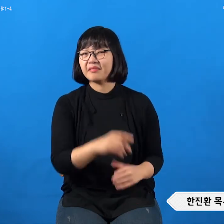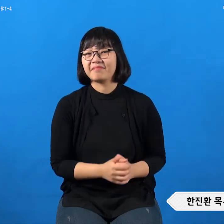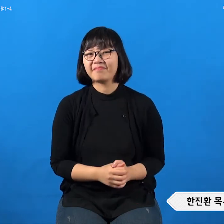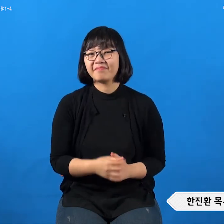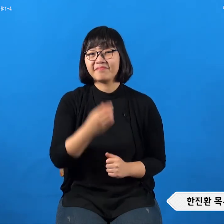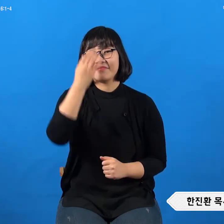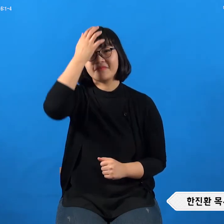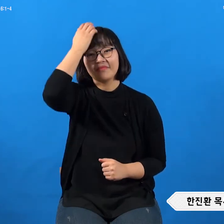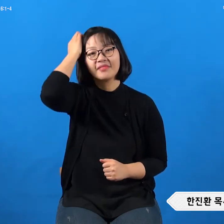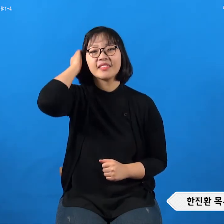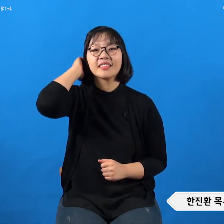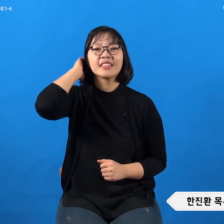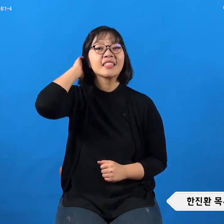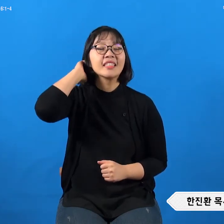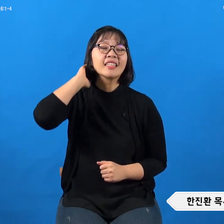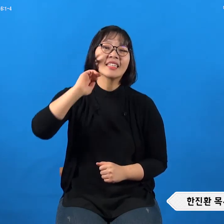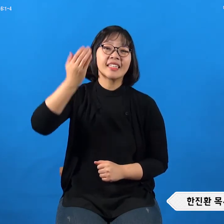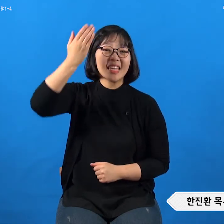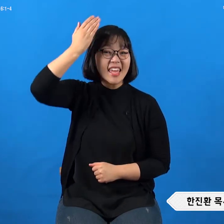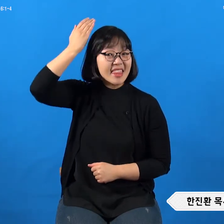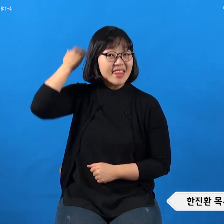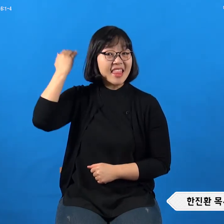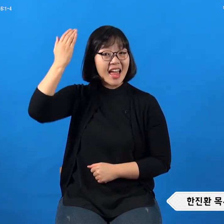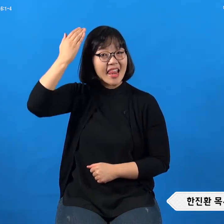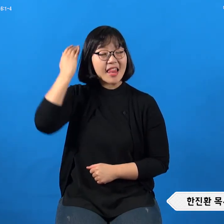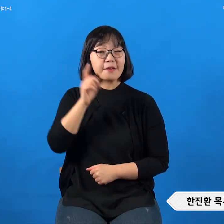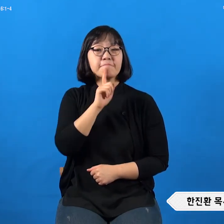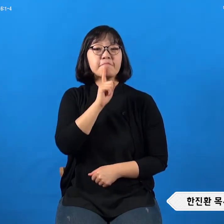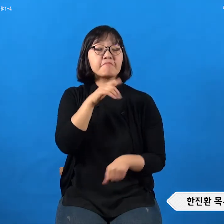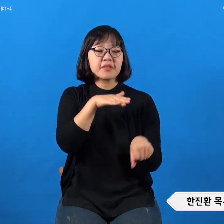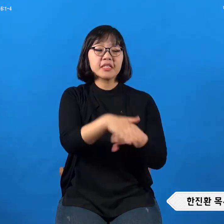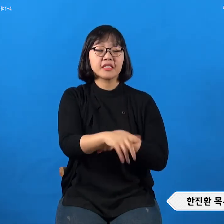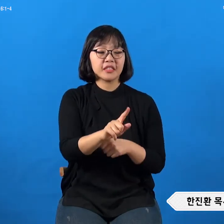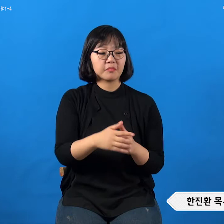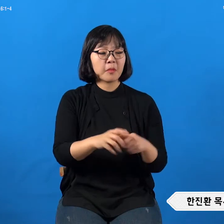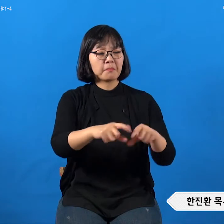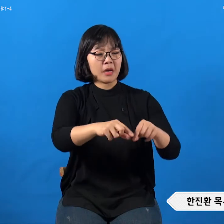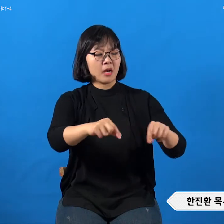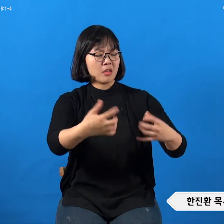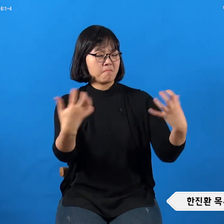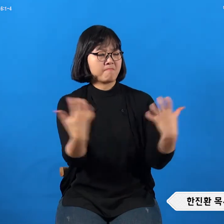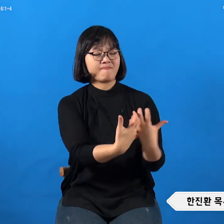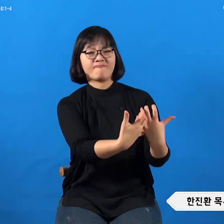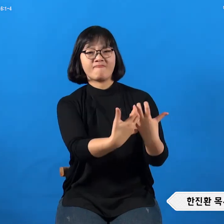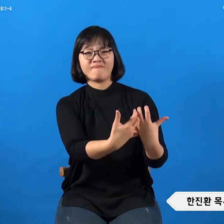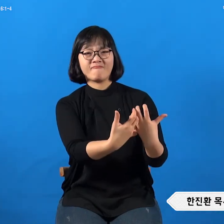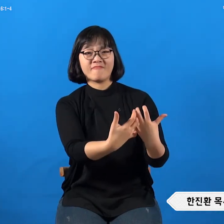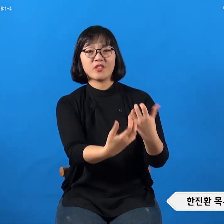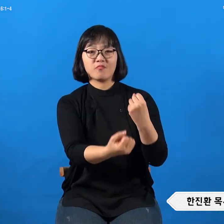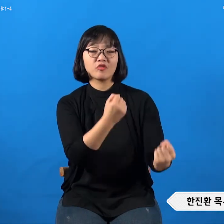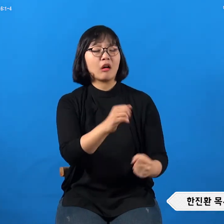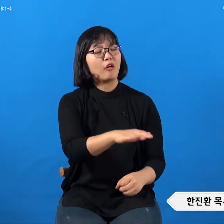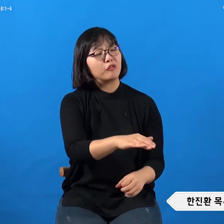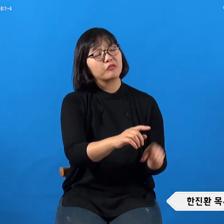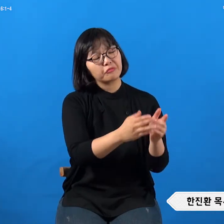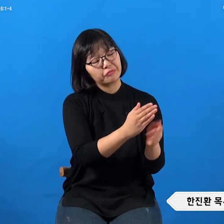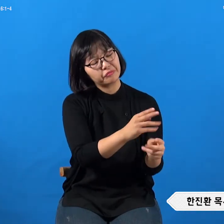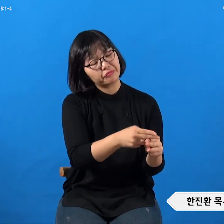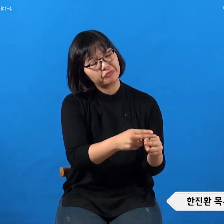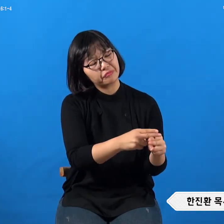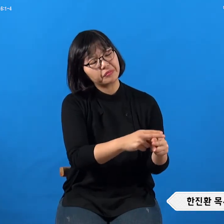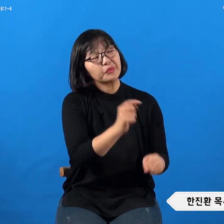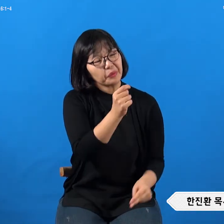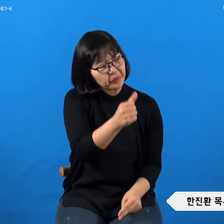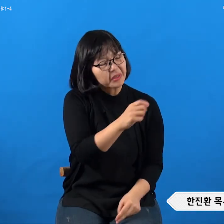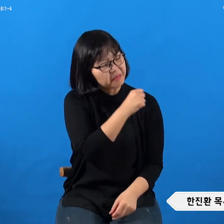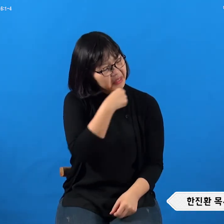옛날에는 상다리가 부러지게 차려놓고, 차린 것은 없지만은 많이 드십시오 했지만은 요즘은 이제 그런 식으로 표현 안